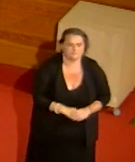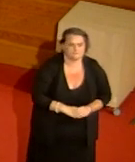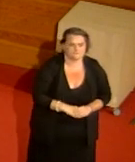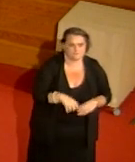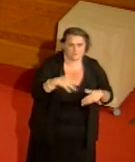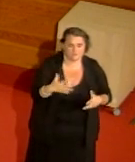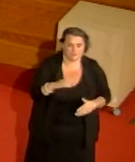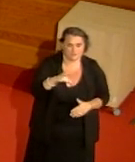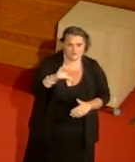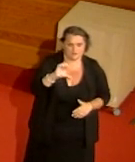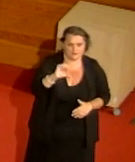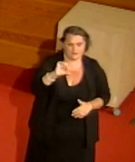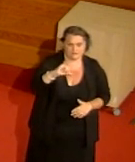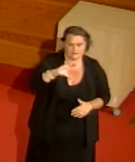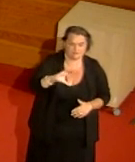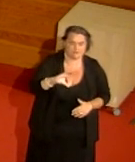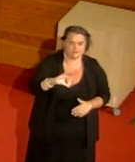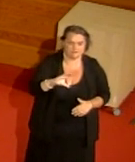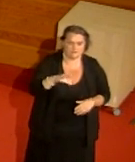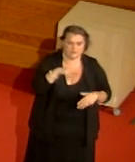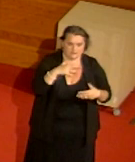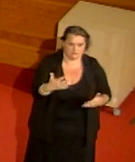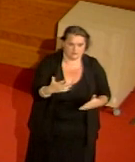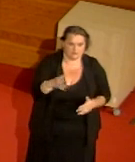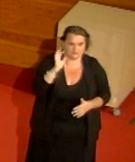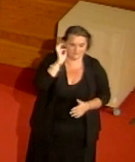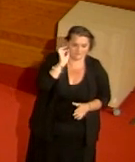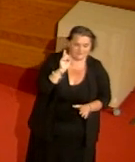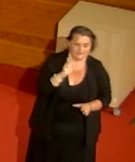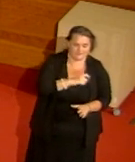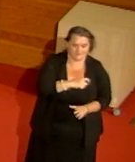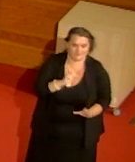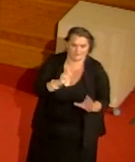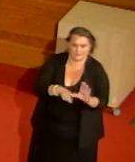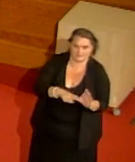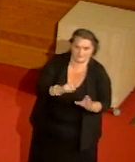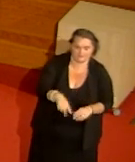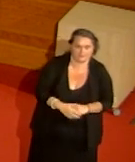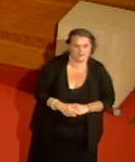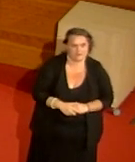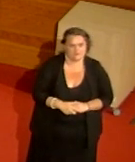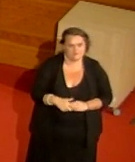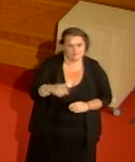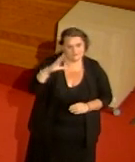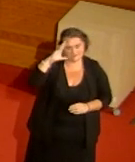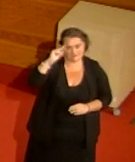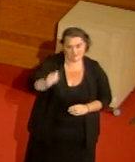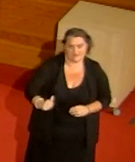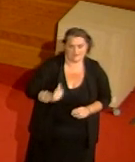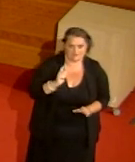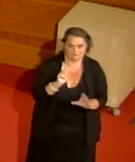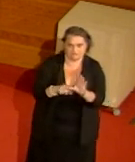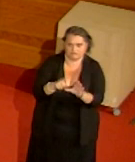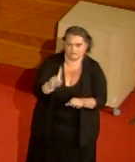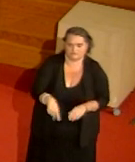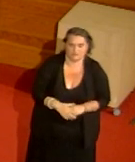gurun emakumeak eta zient batz kide eta adimen artifial buruzko ceko ao